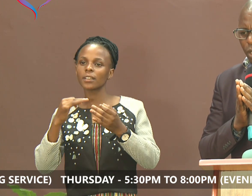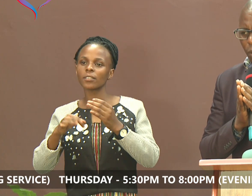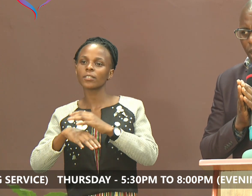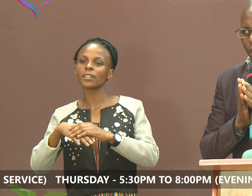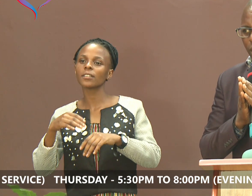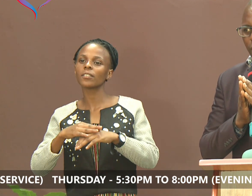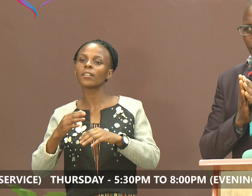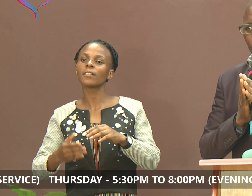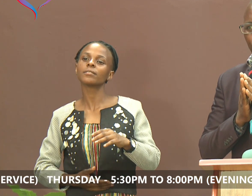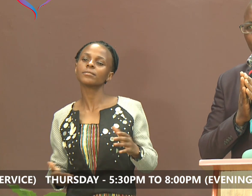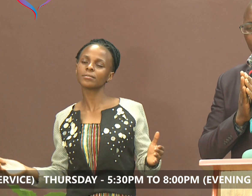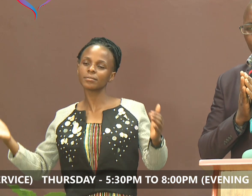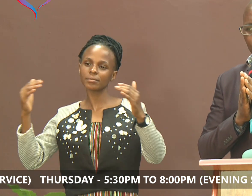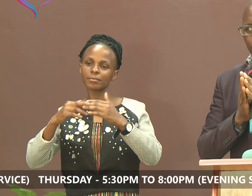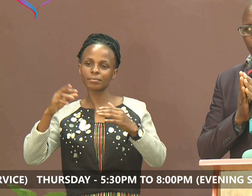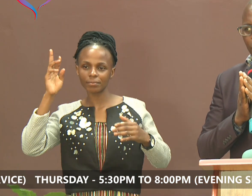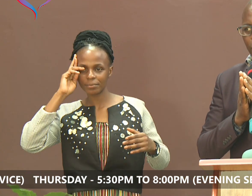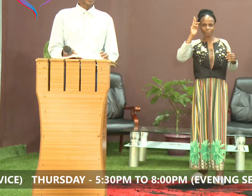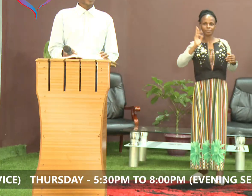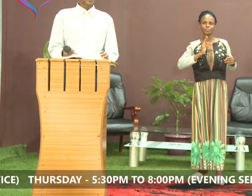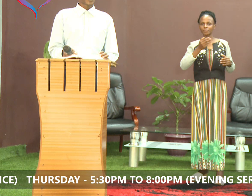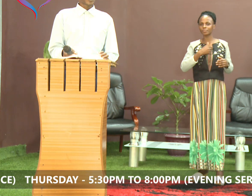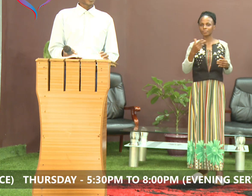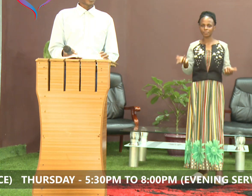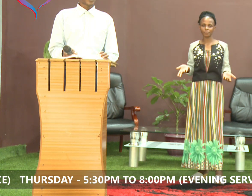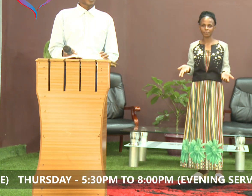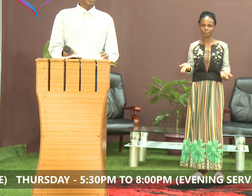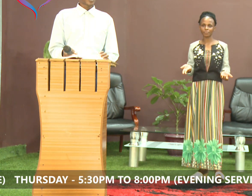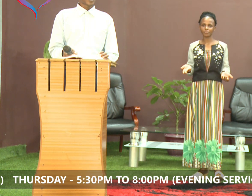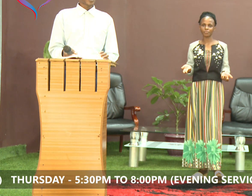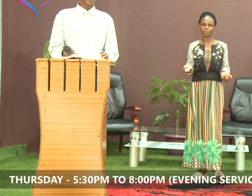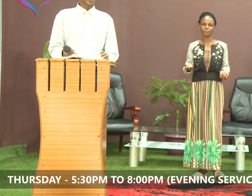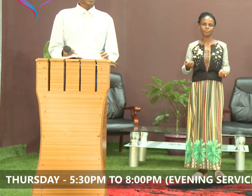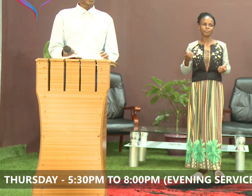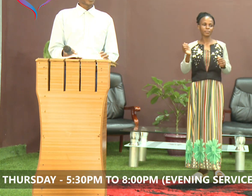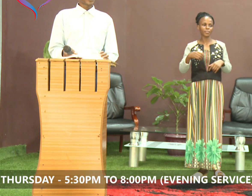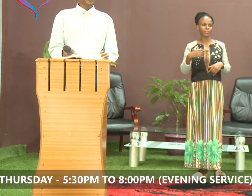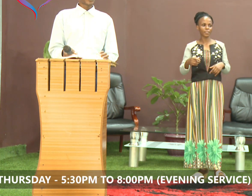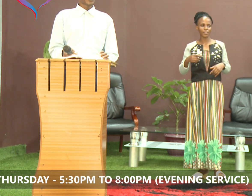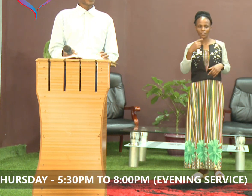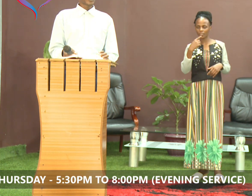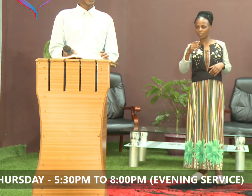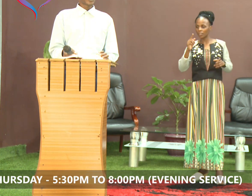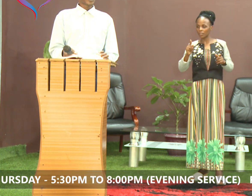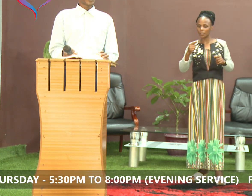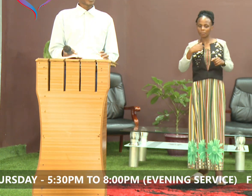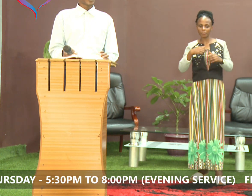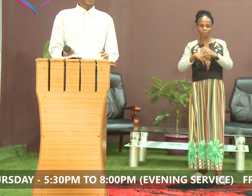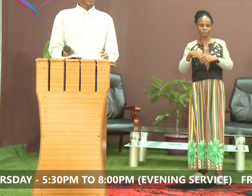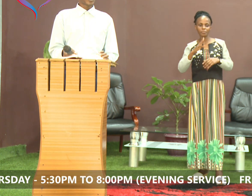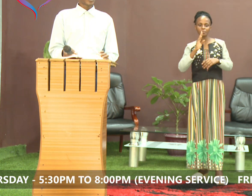Denis wakulira wa ngatebe kubira masimu niramu suba kudawa nenewana zisibira ku social media